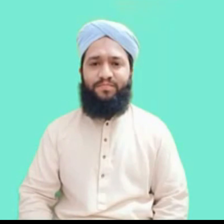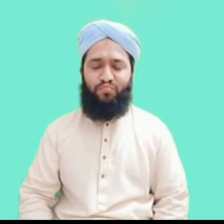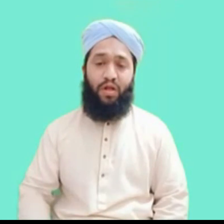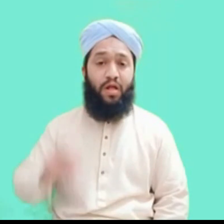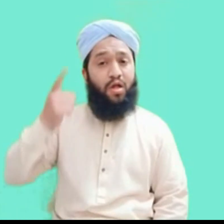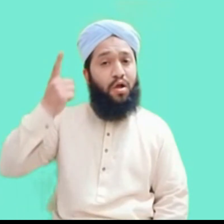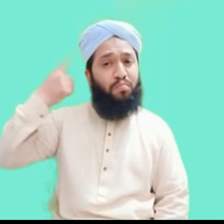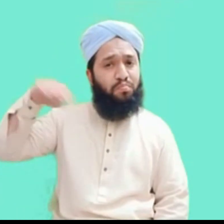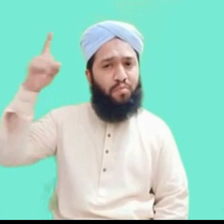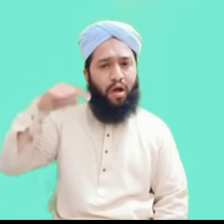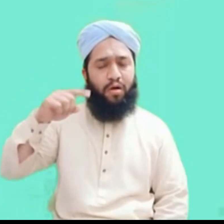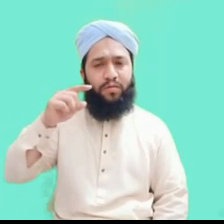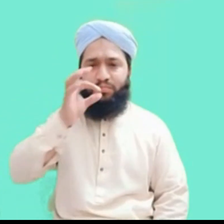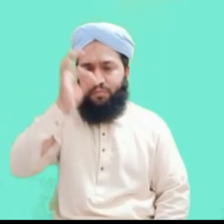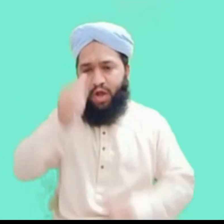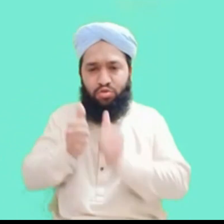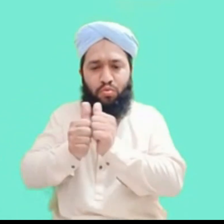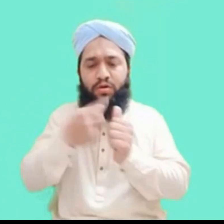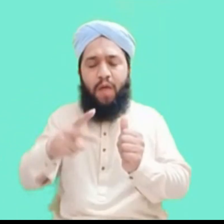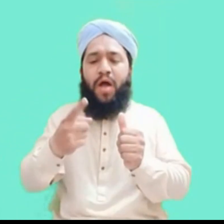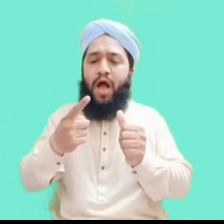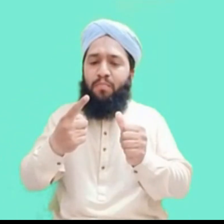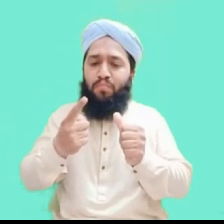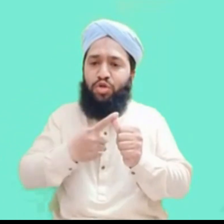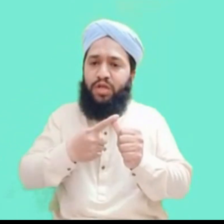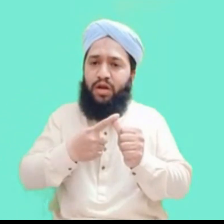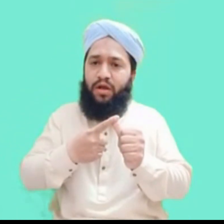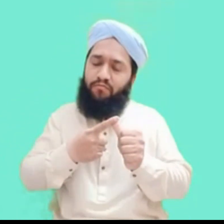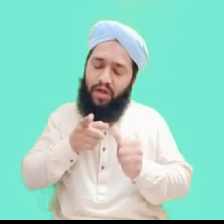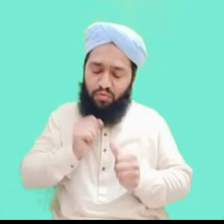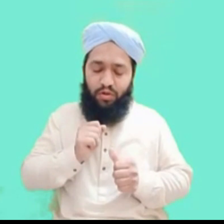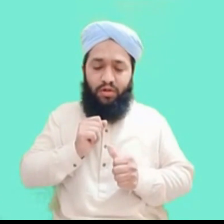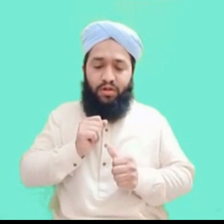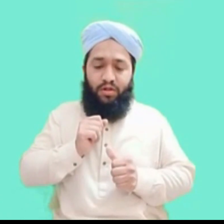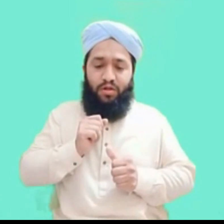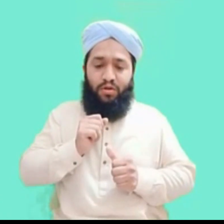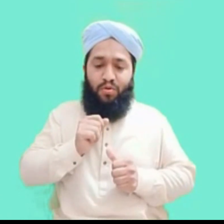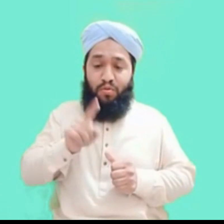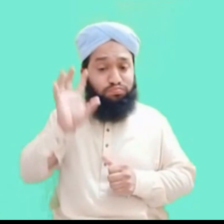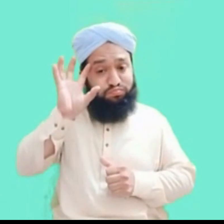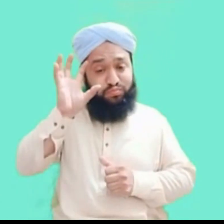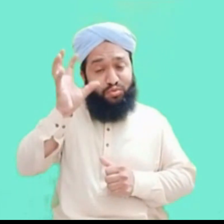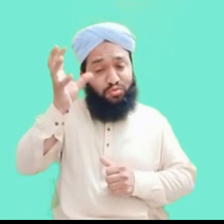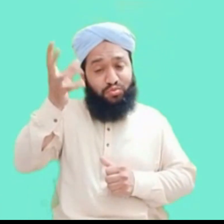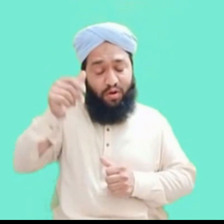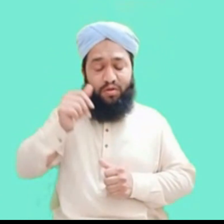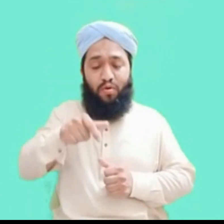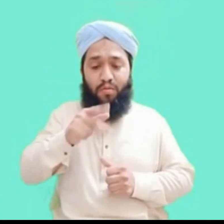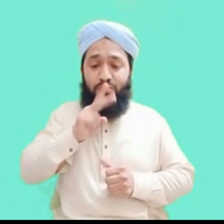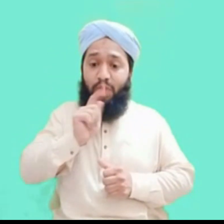حضرت ابو ذر غفاری رضی اللہ تعالیٰ عنہ مشہور صحابی رسول ہیں، مگر ایک کام انہوں نے کیا اور کمال کا کام